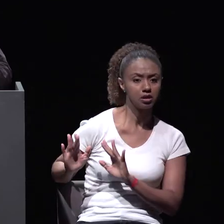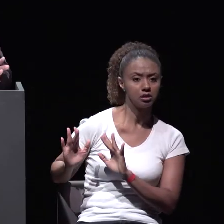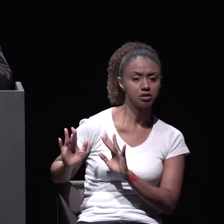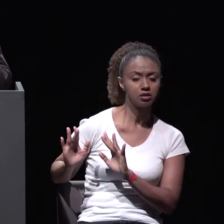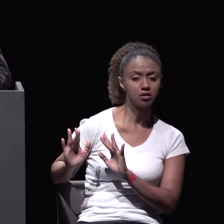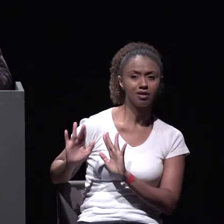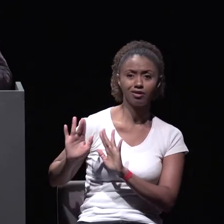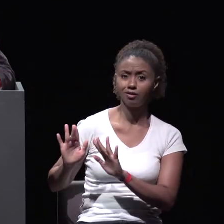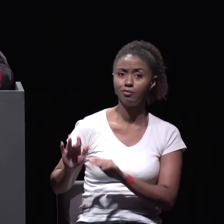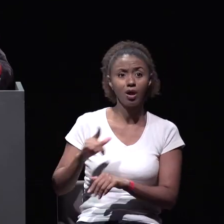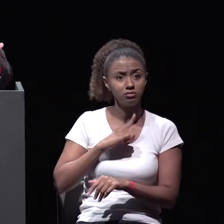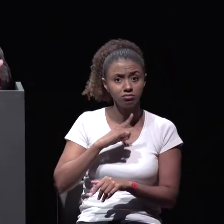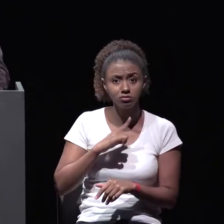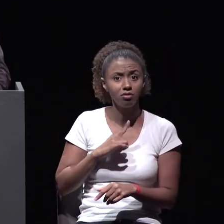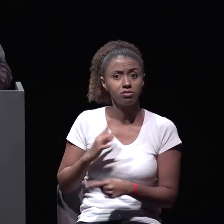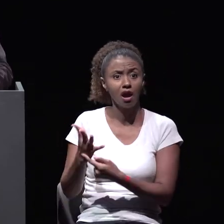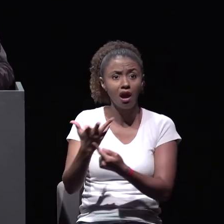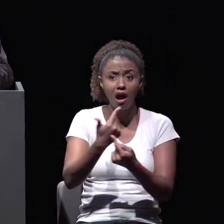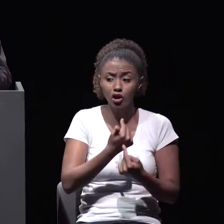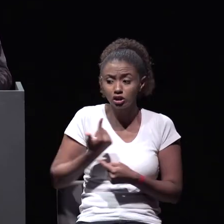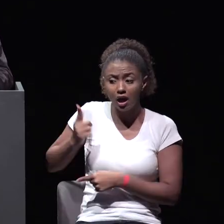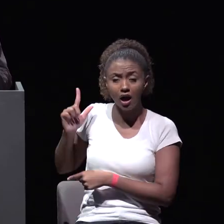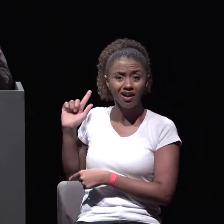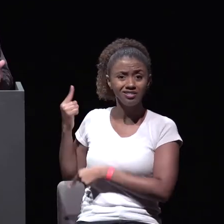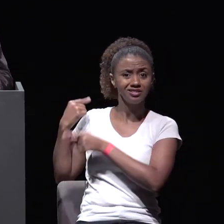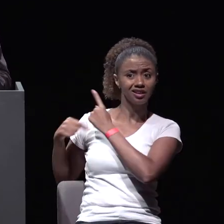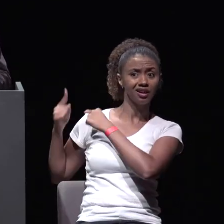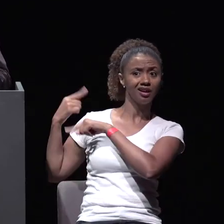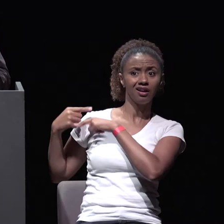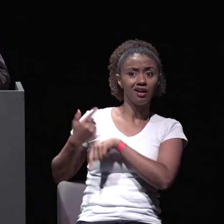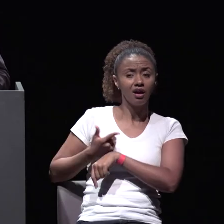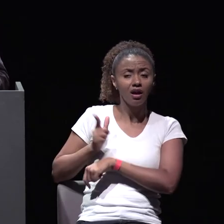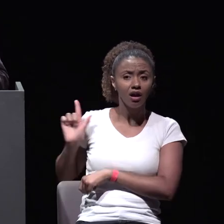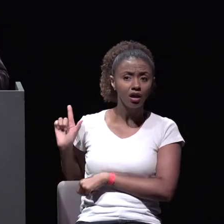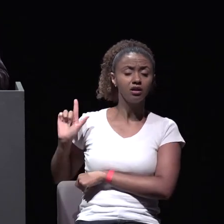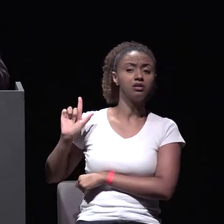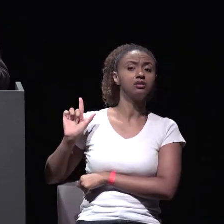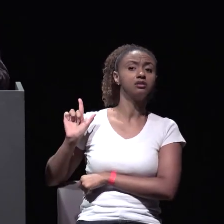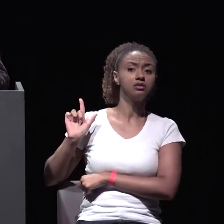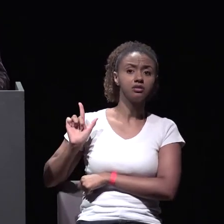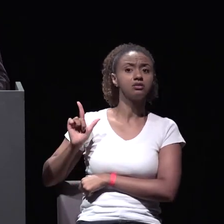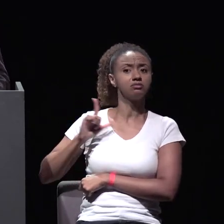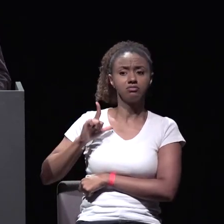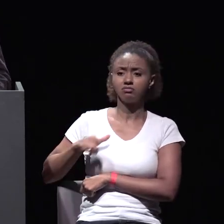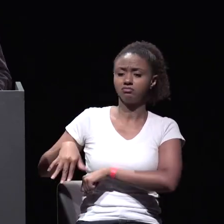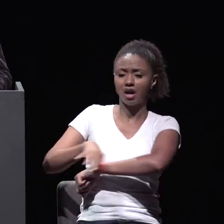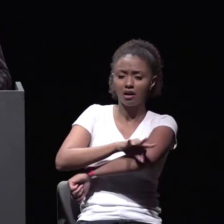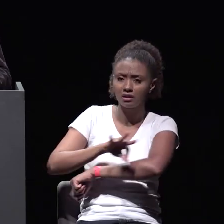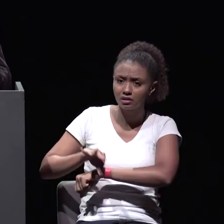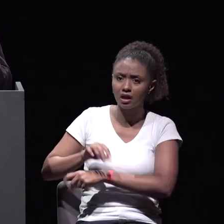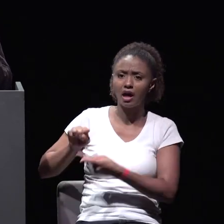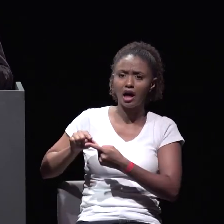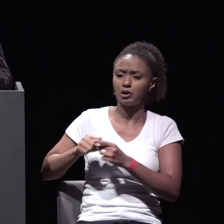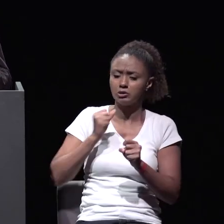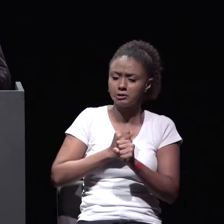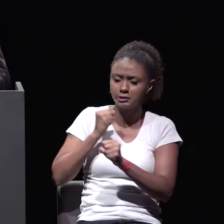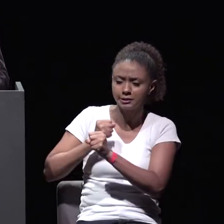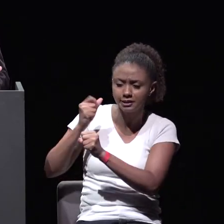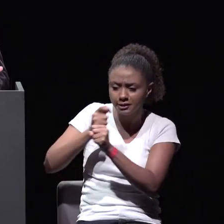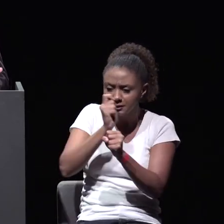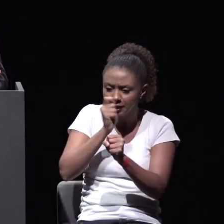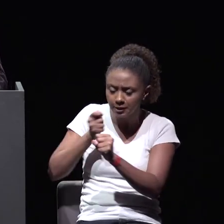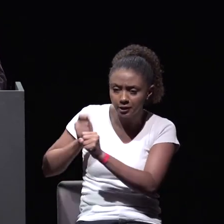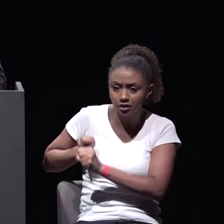uma série de outros artifícios que antecedem a linha de escultores arquitetos entalhadores que